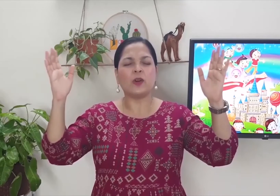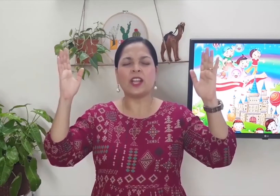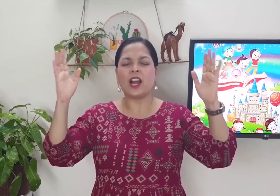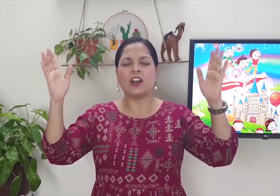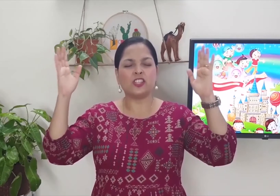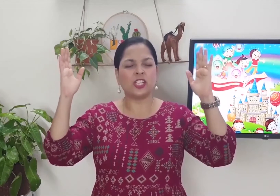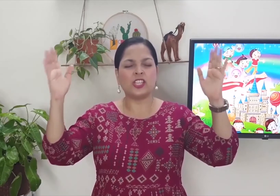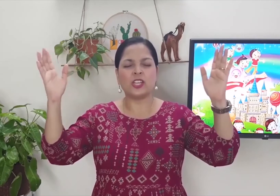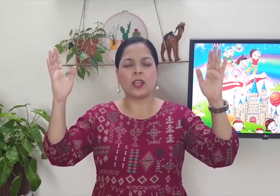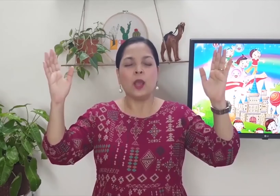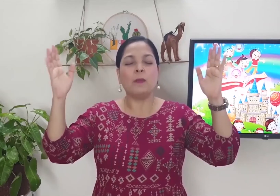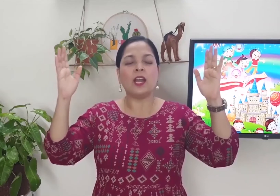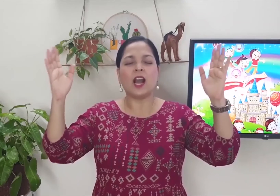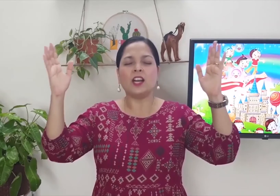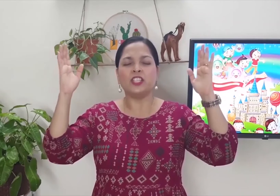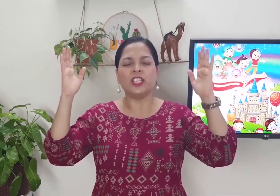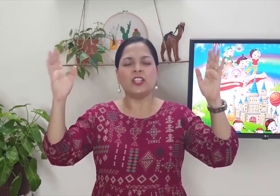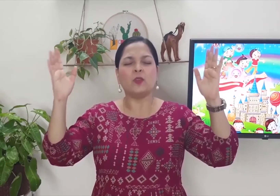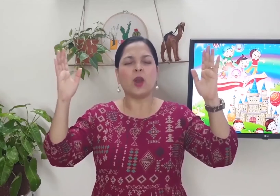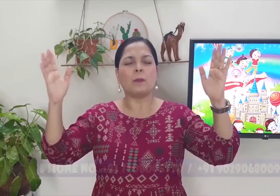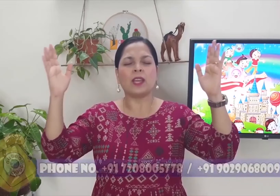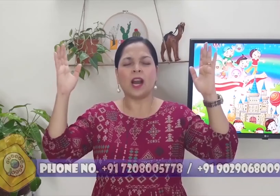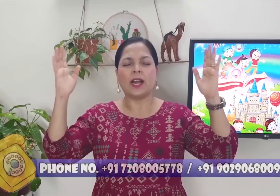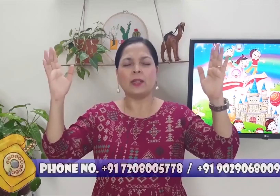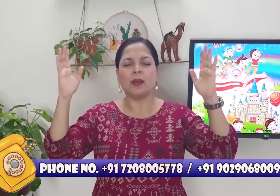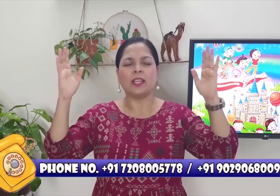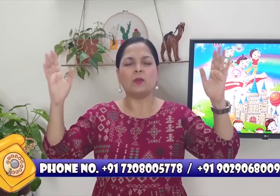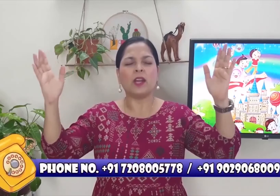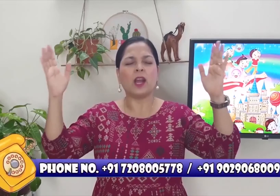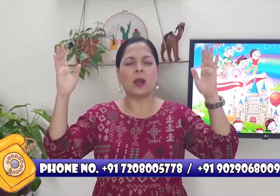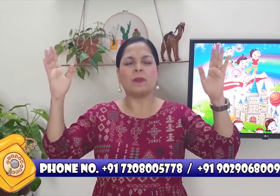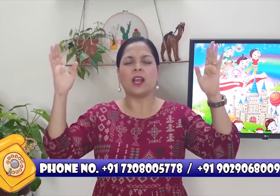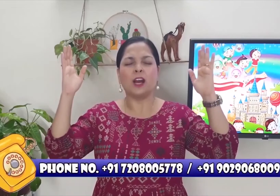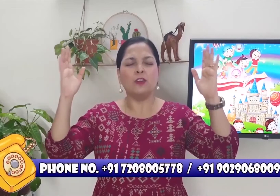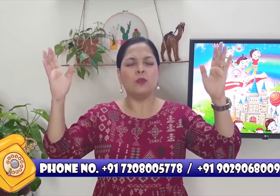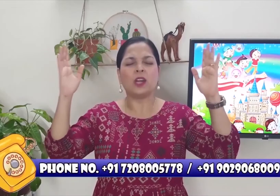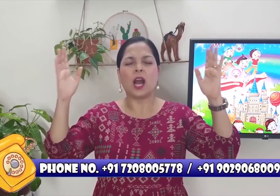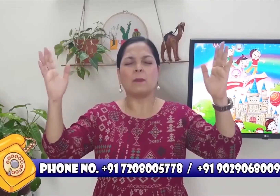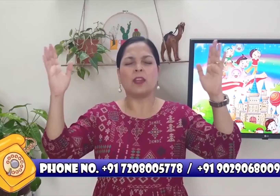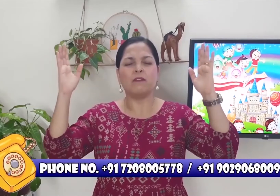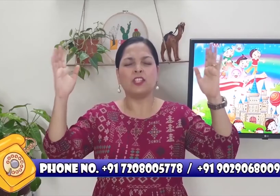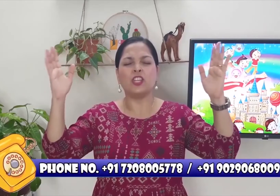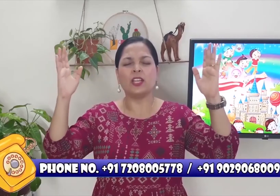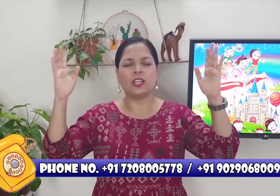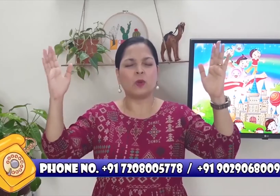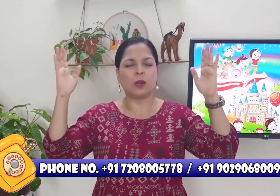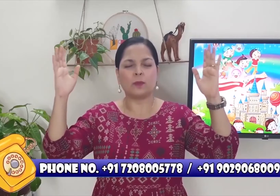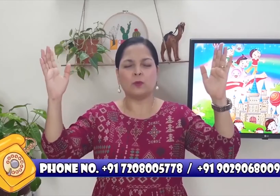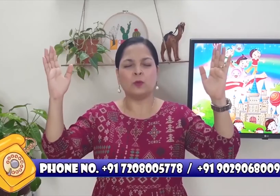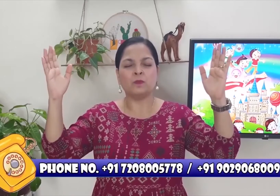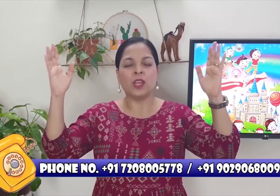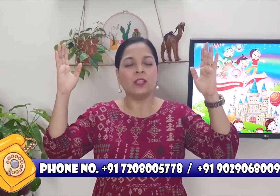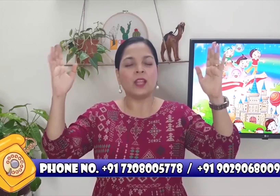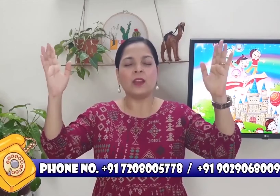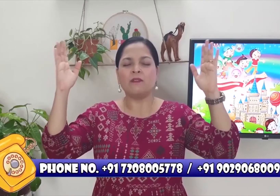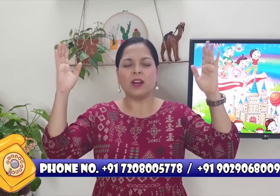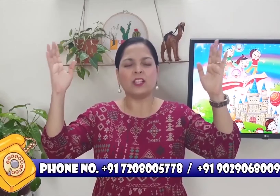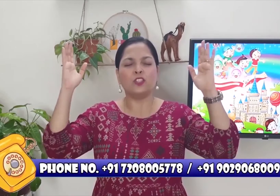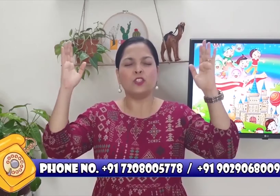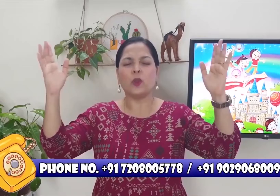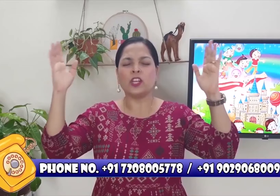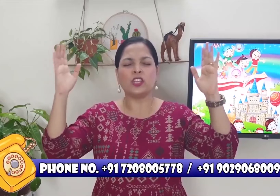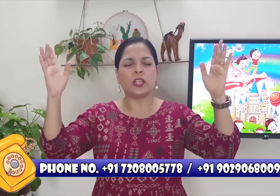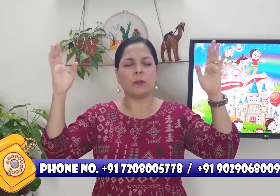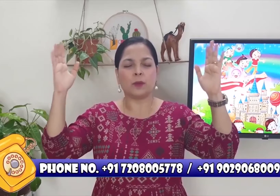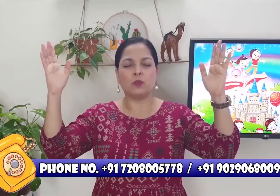भइसक्यो, किनकि हरेकको जीवनमा शैतानको अब कुनै पनि अधिकार र कब्जा हुने छैन। उनीहरू